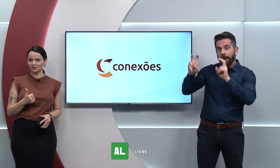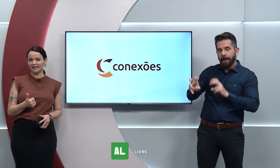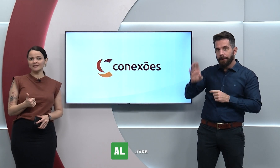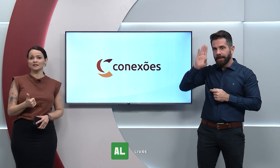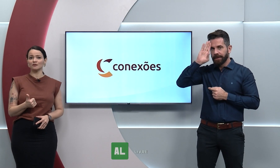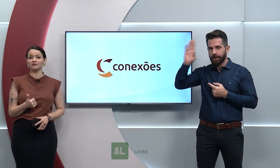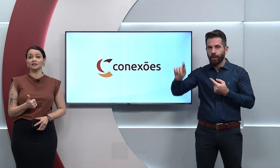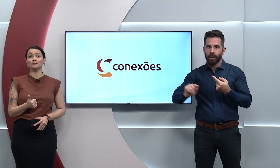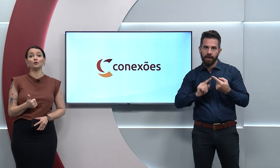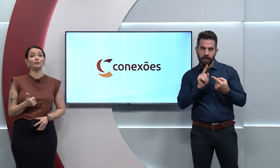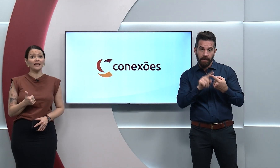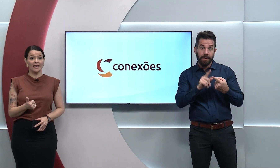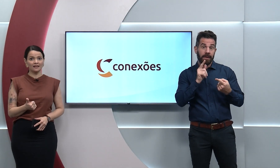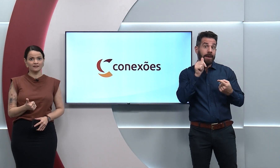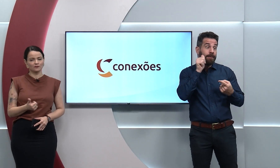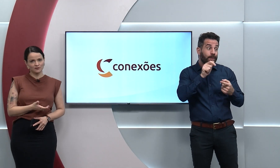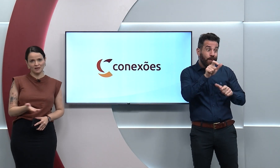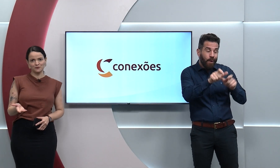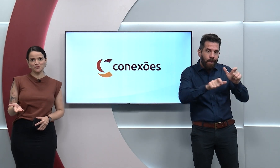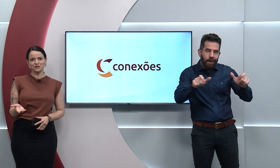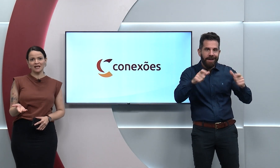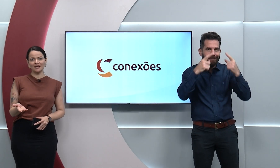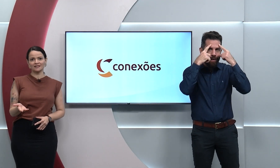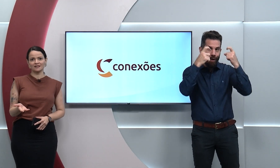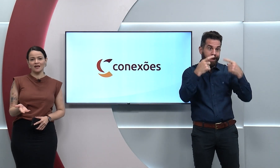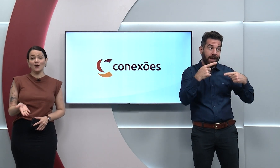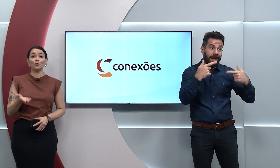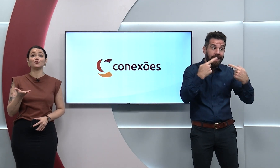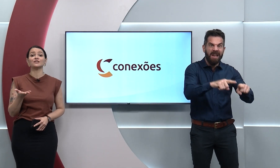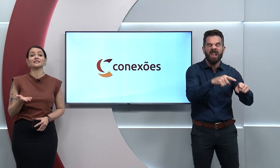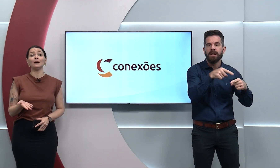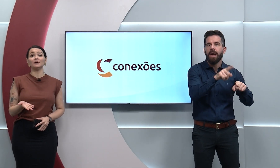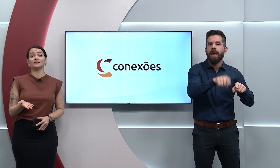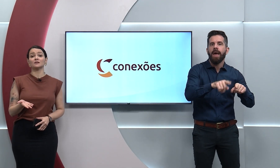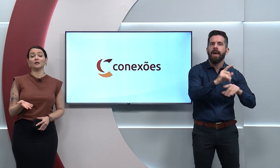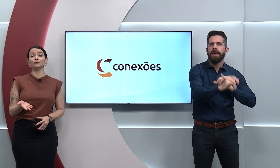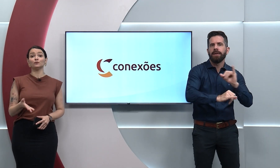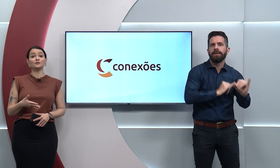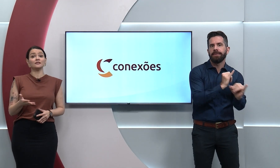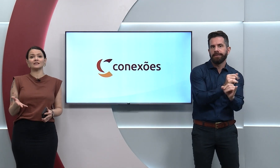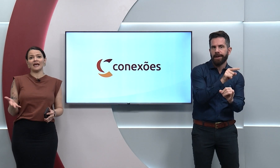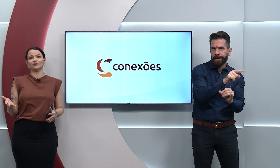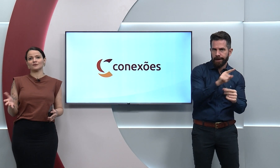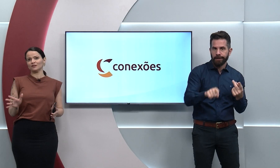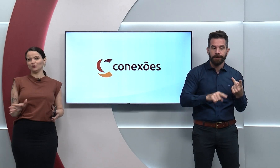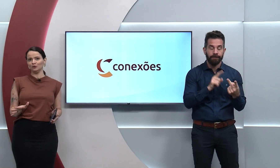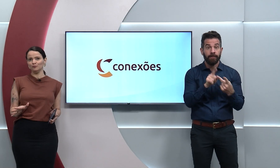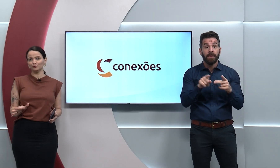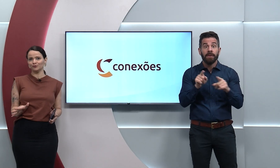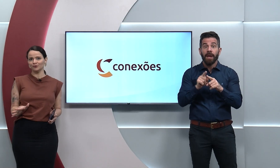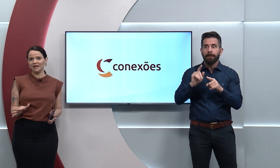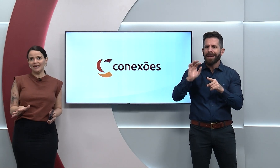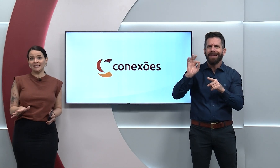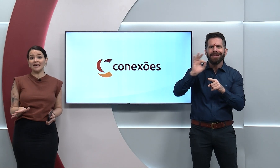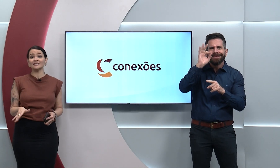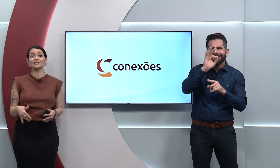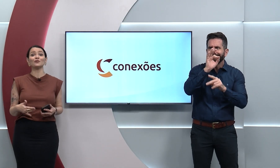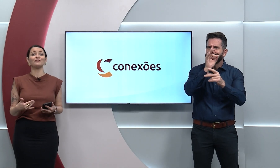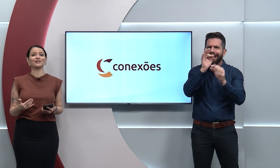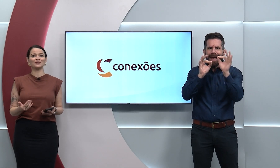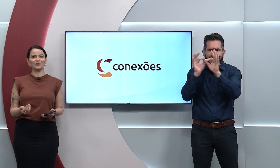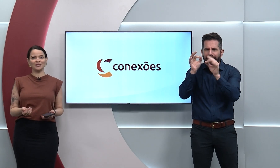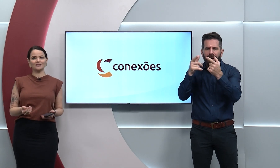a violência sofrida por mulheres nos meios digitais, o desaparecimento dos insetos em todo o mundo e